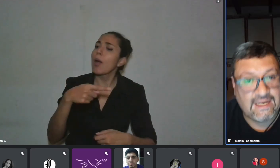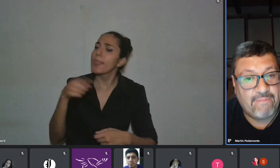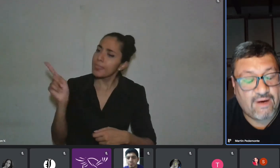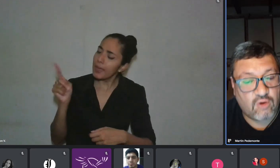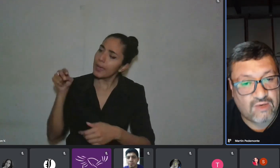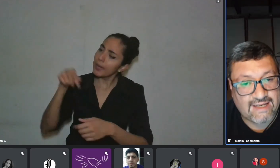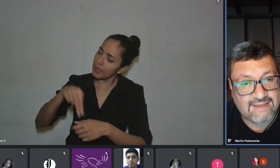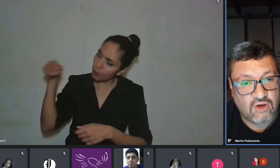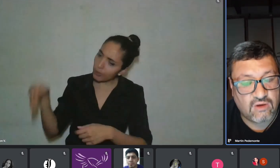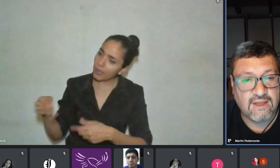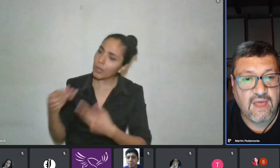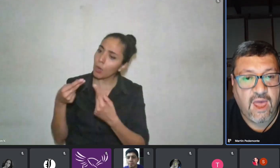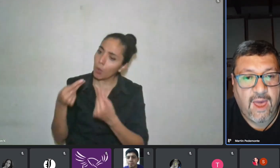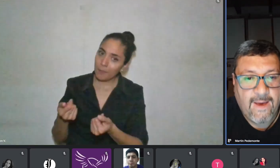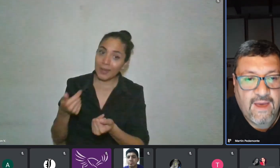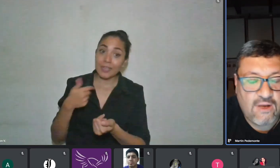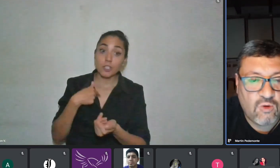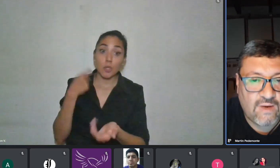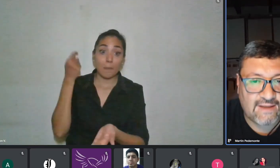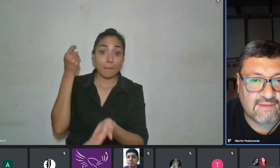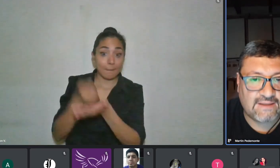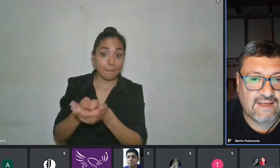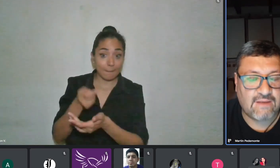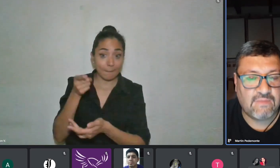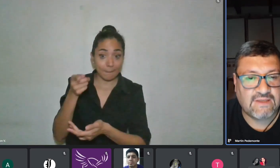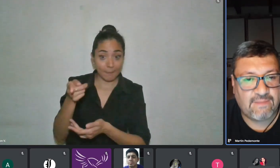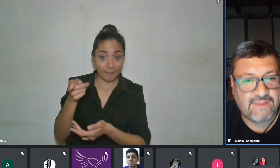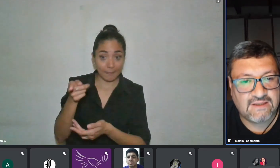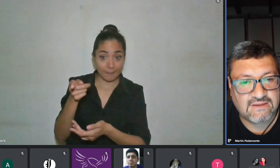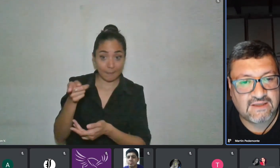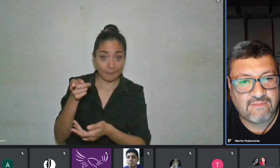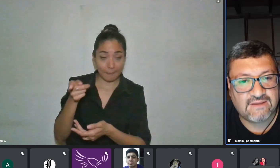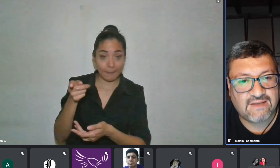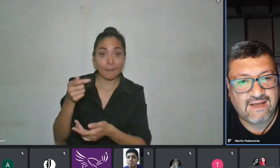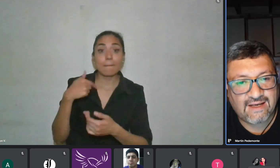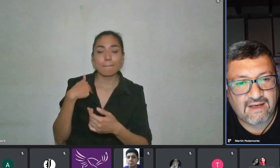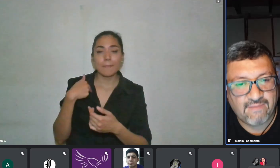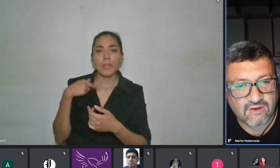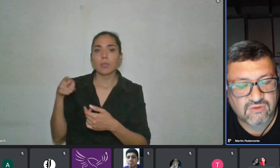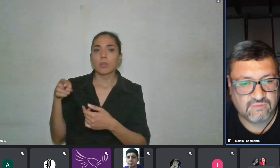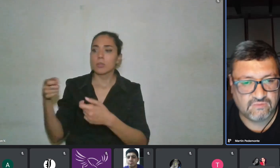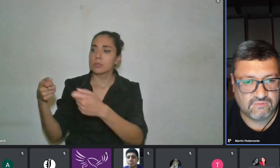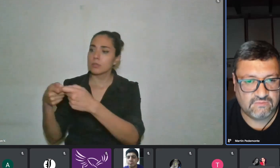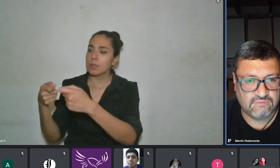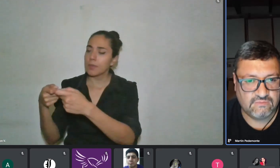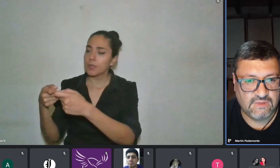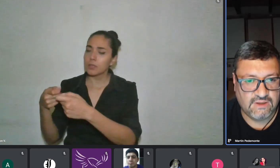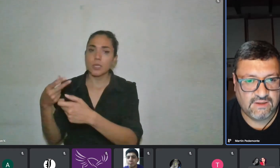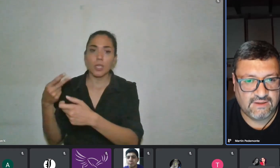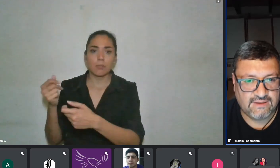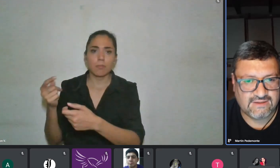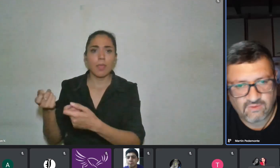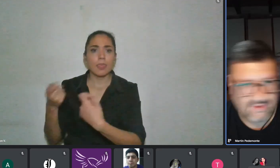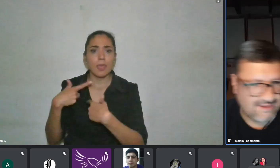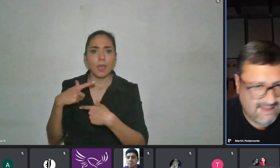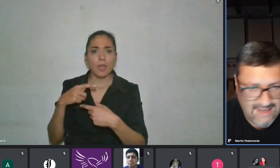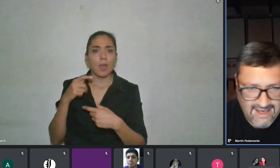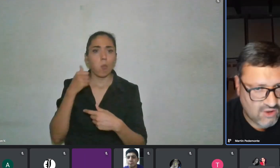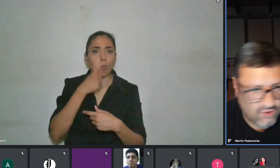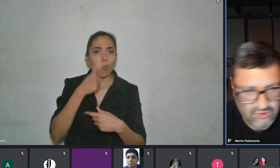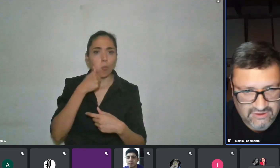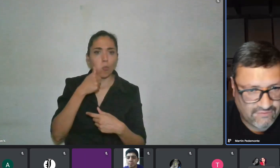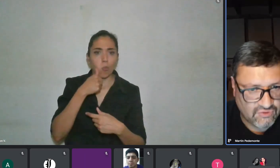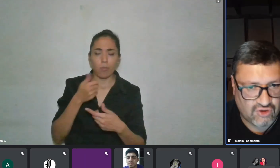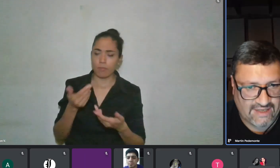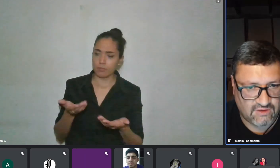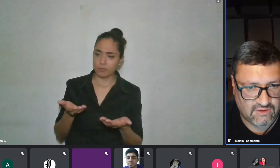plata, le pago por la gestión. En lugar de traerme zapatillas, me trae caramelos. ¿Se dan cuenta que ahí hay